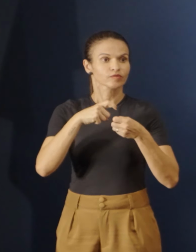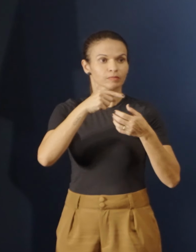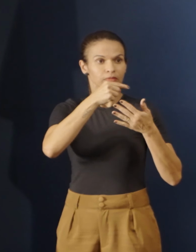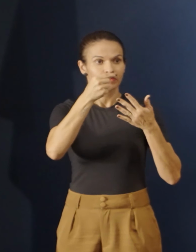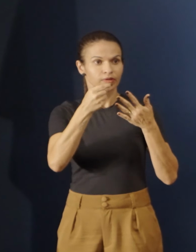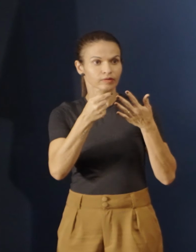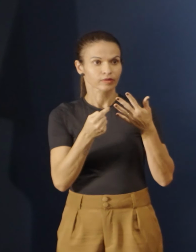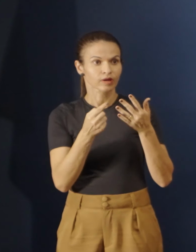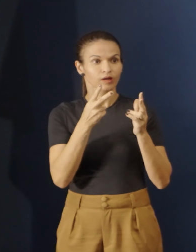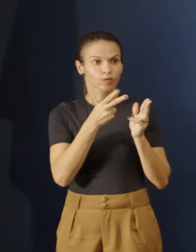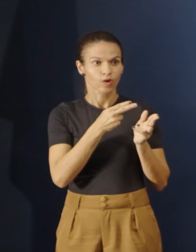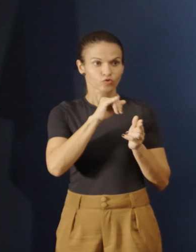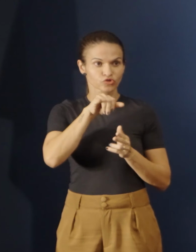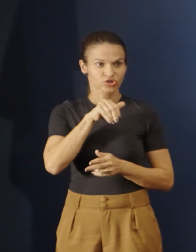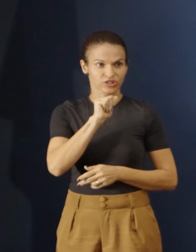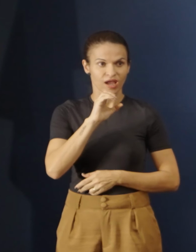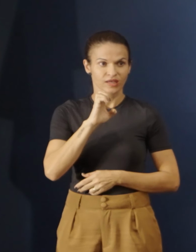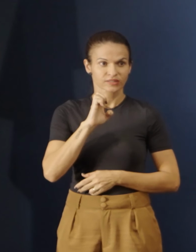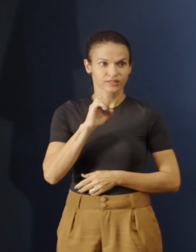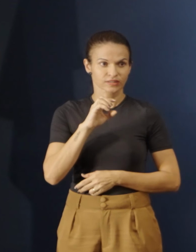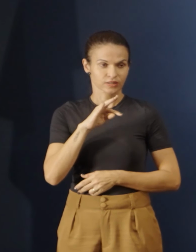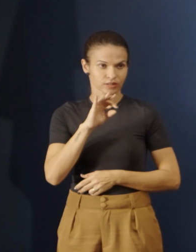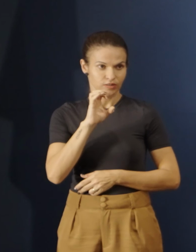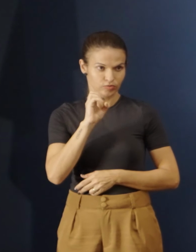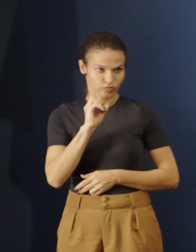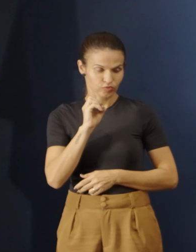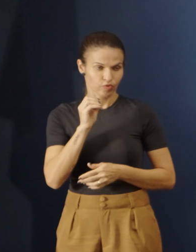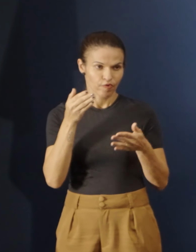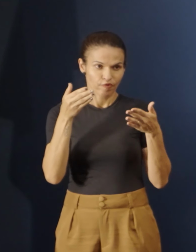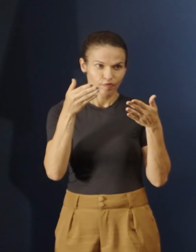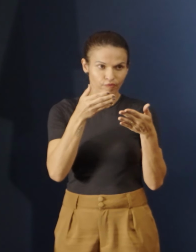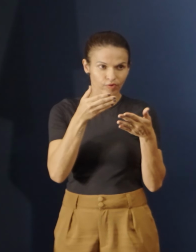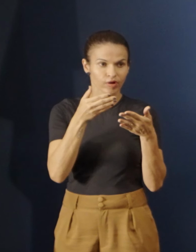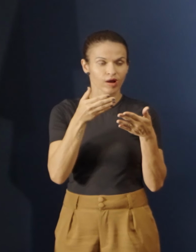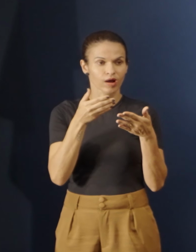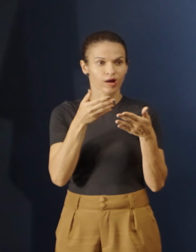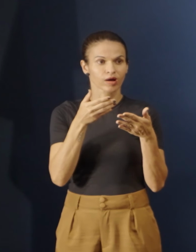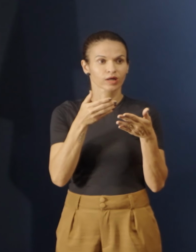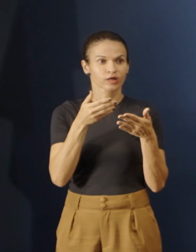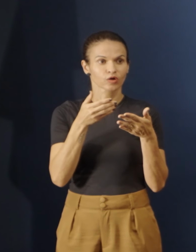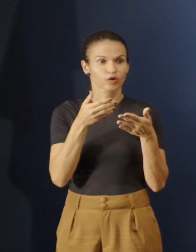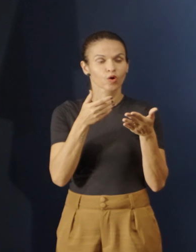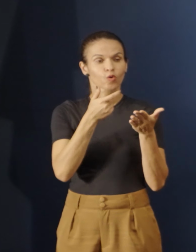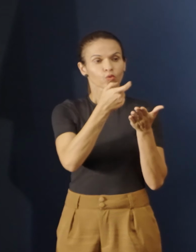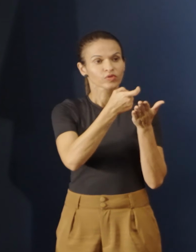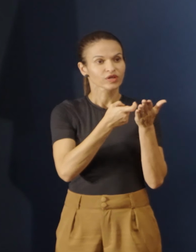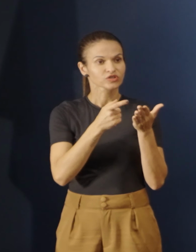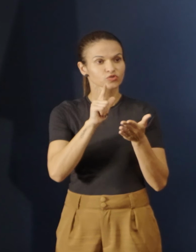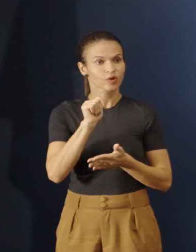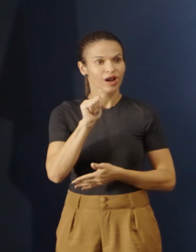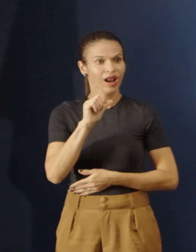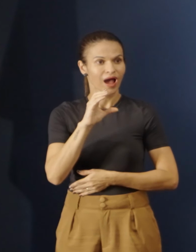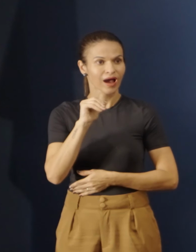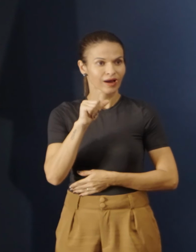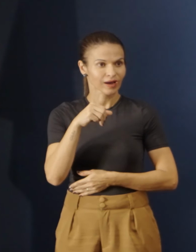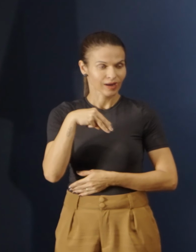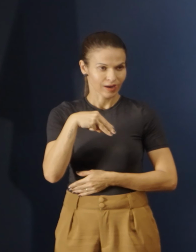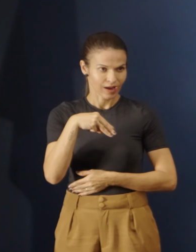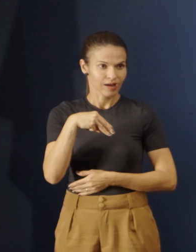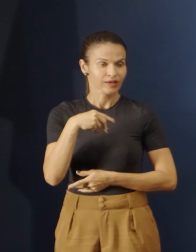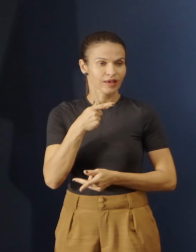o Jacinto falou, me inspirando num dos textos do Lacan, que eu gosto muito, que é o Seminário da